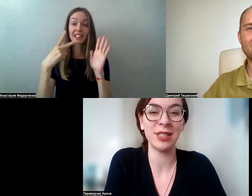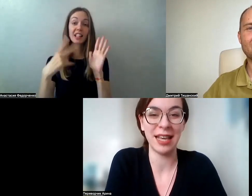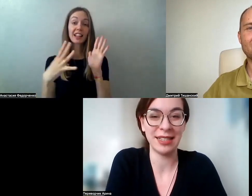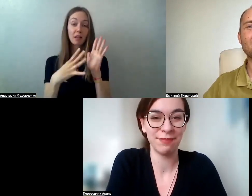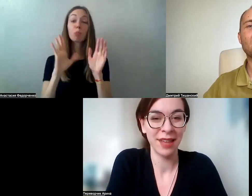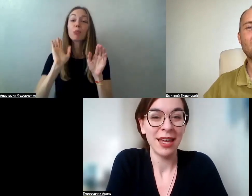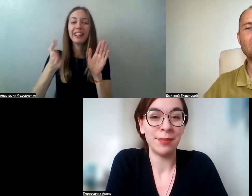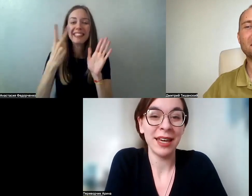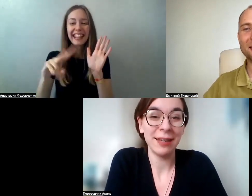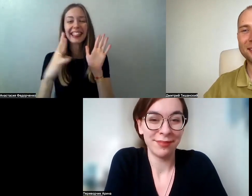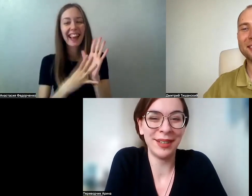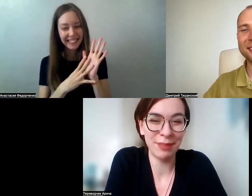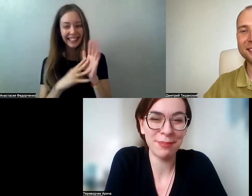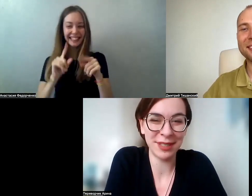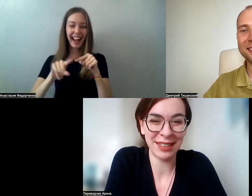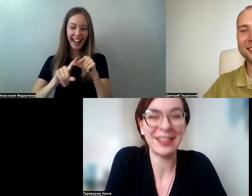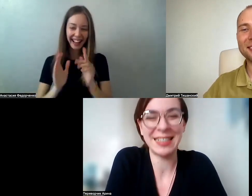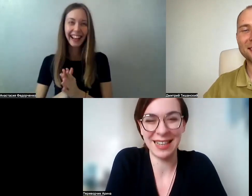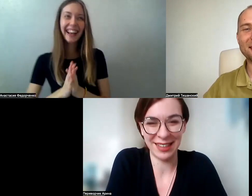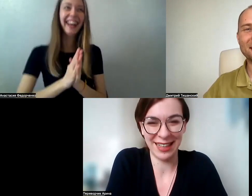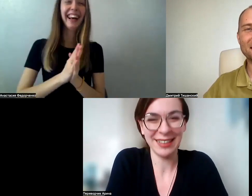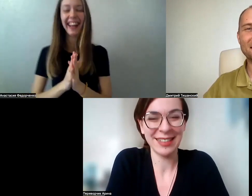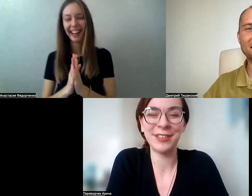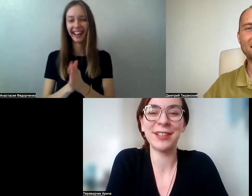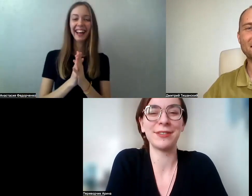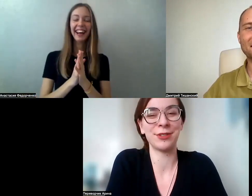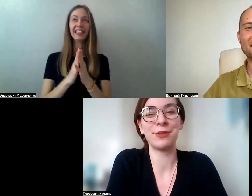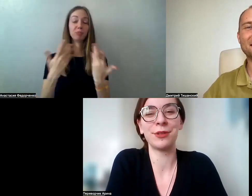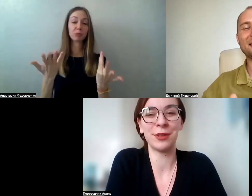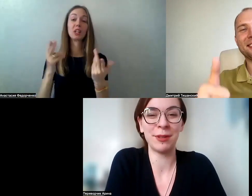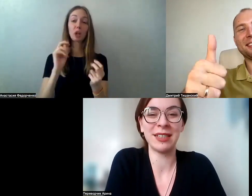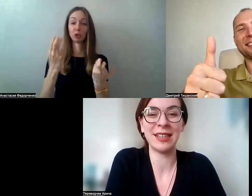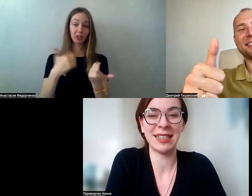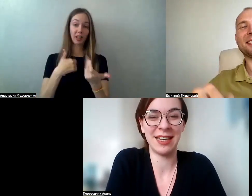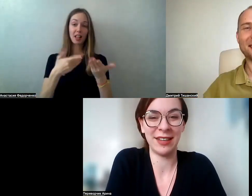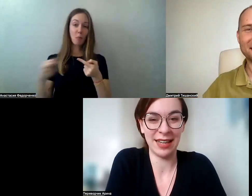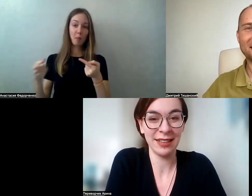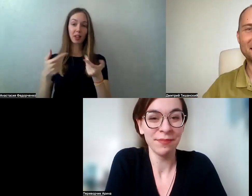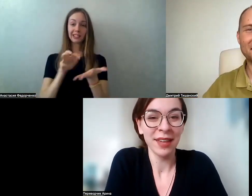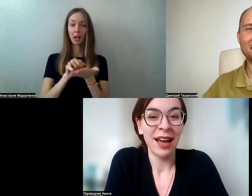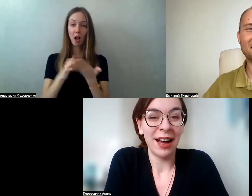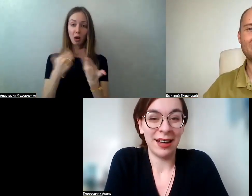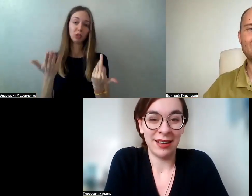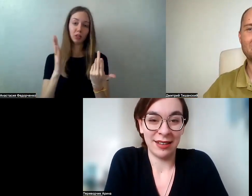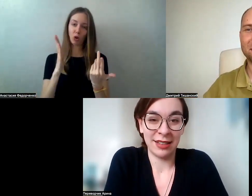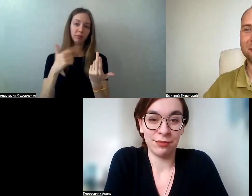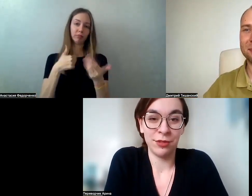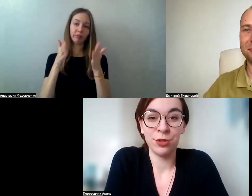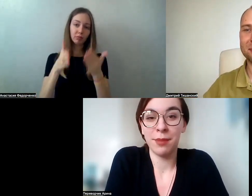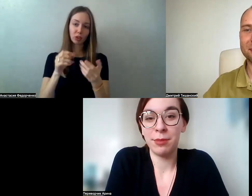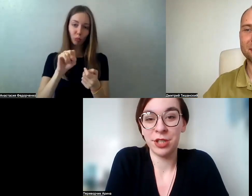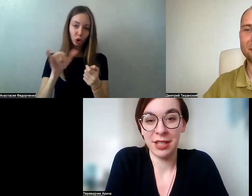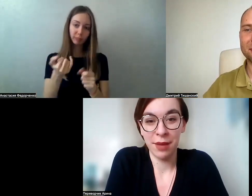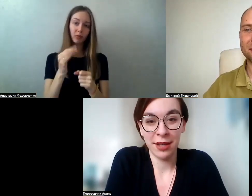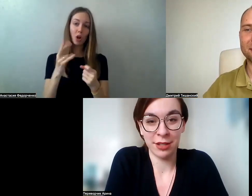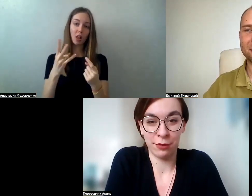и живу здесь. Мне будет 29 лет скоро, уже вот-вот исполнится 29 лет. Ну,